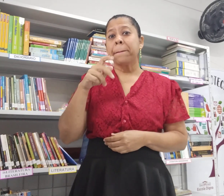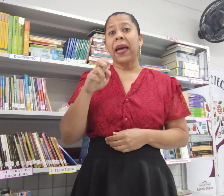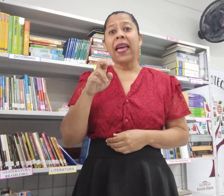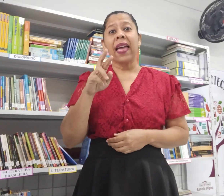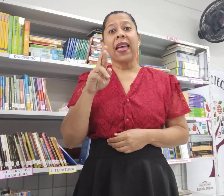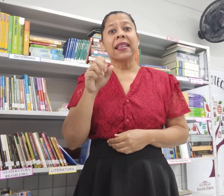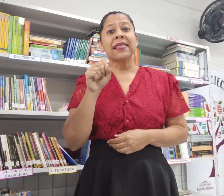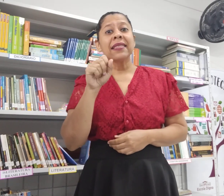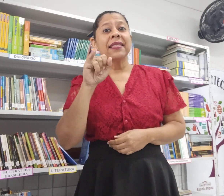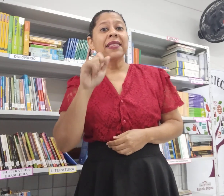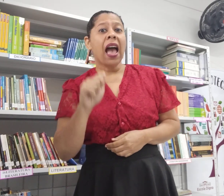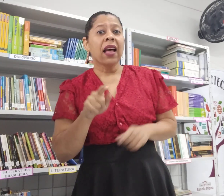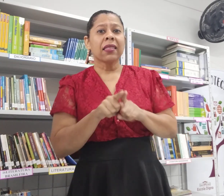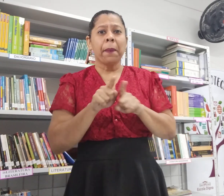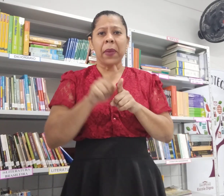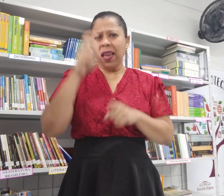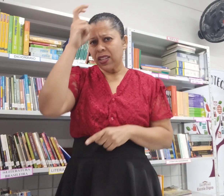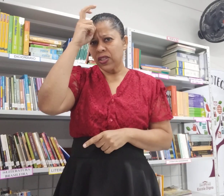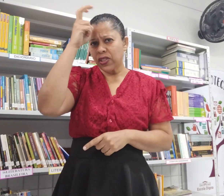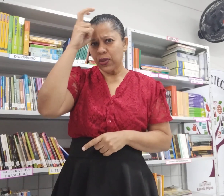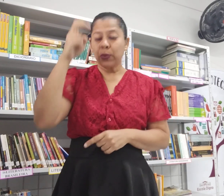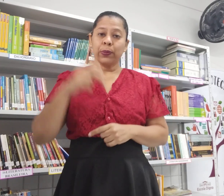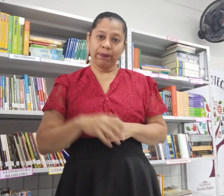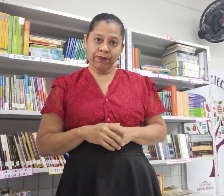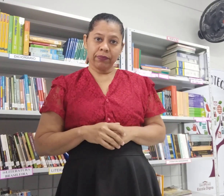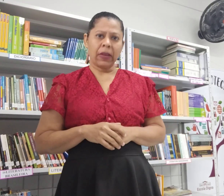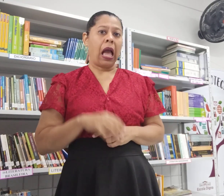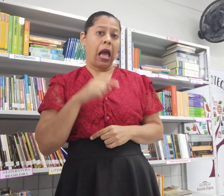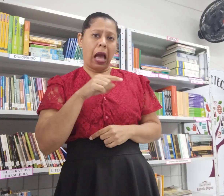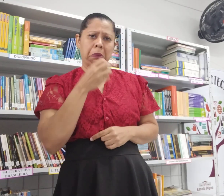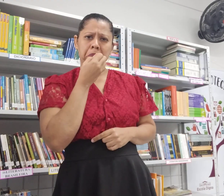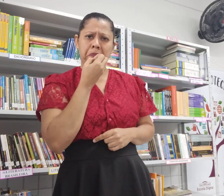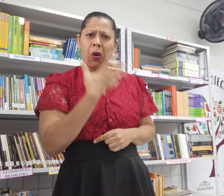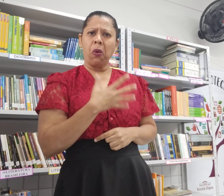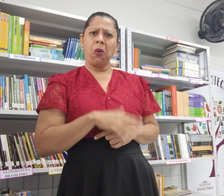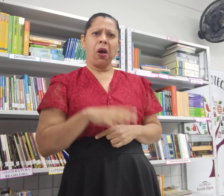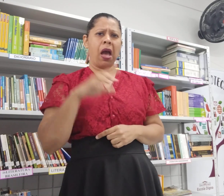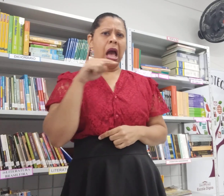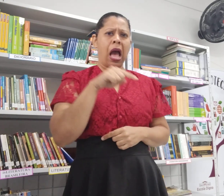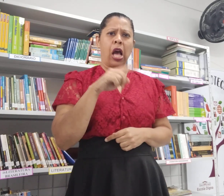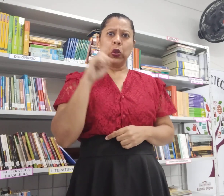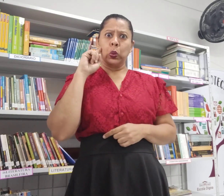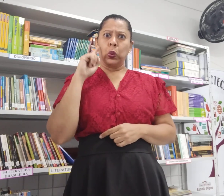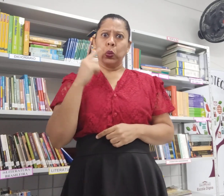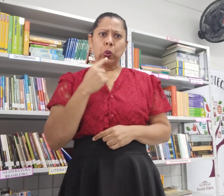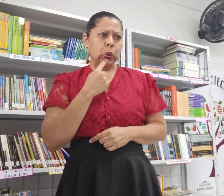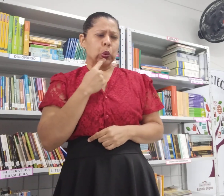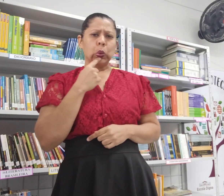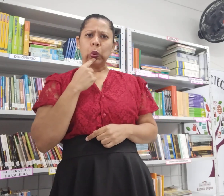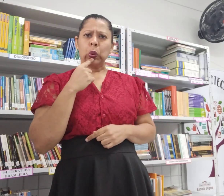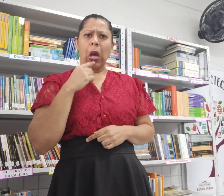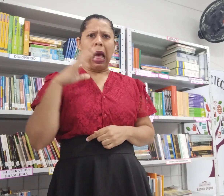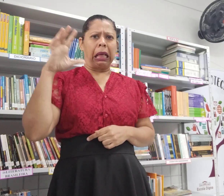privilegiadas, enviados dos deuses. Então, havia um sentimento humanitário e respeito também. Então,